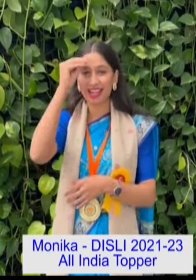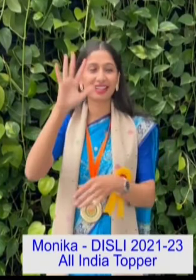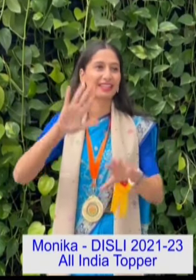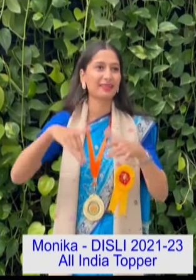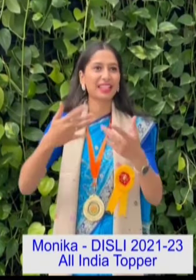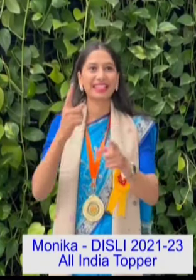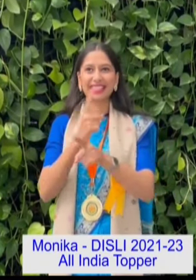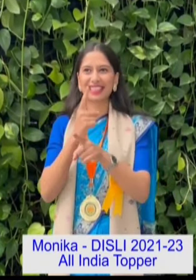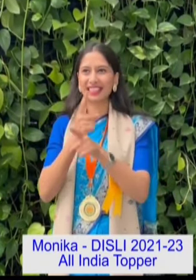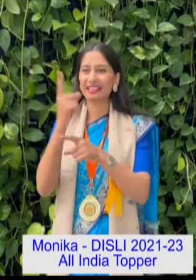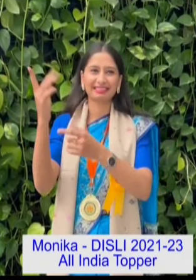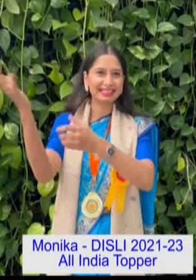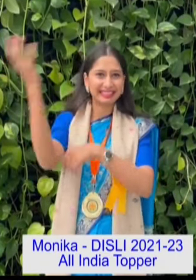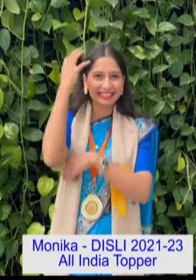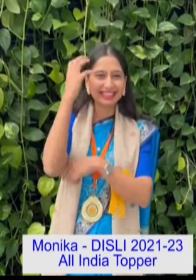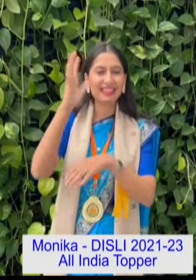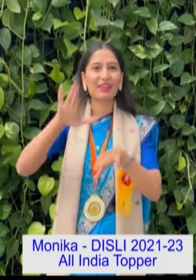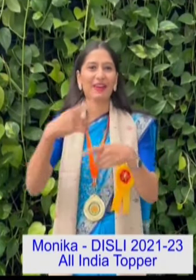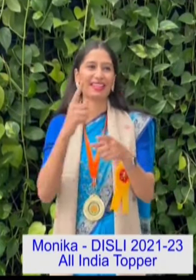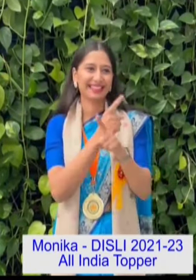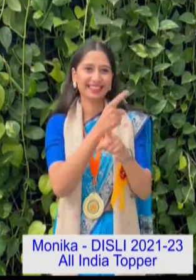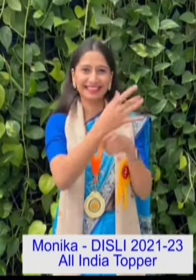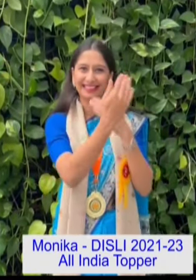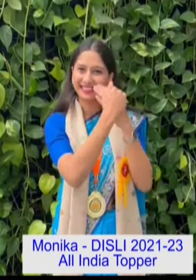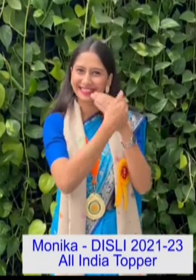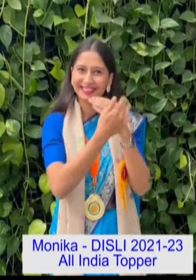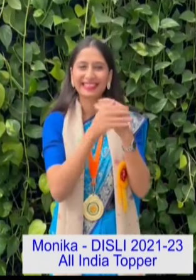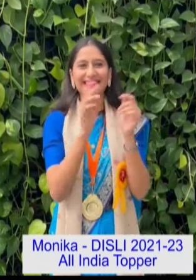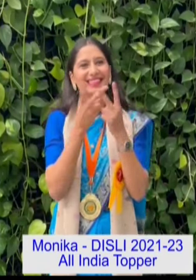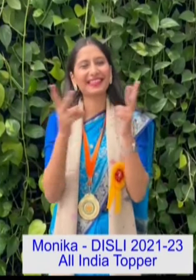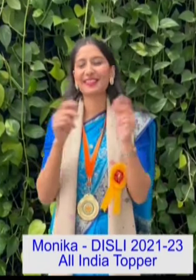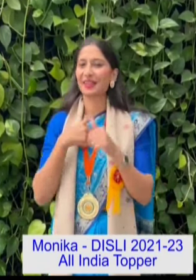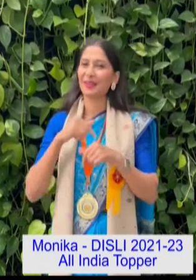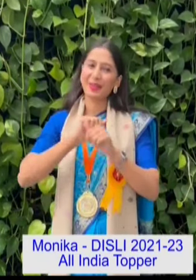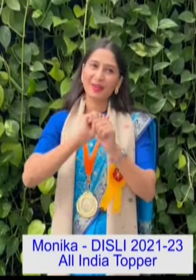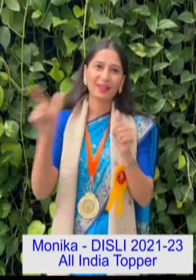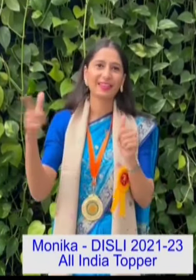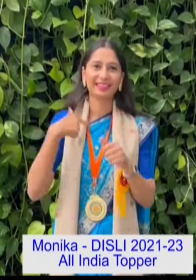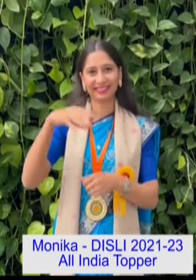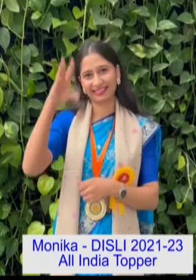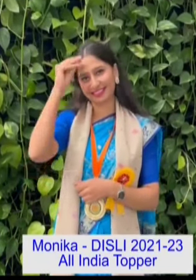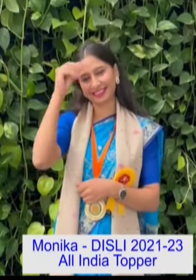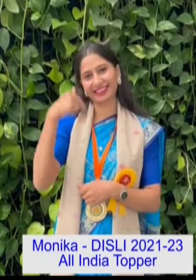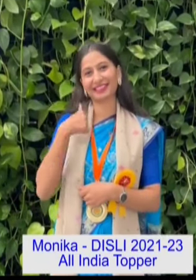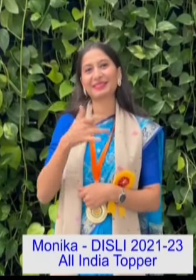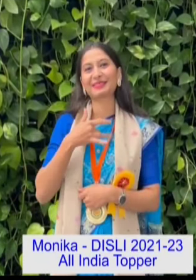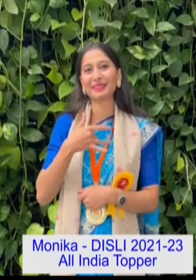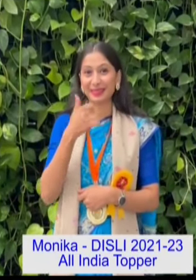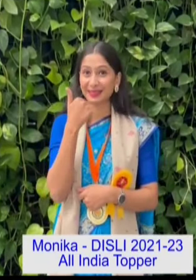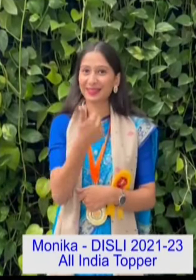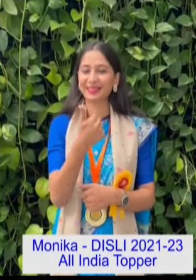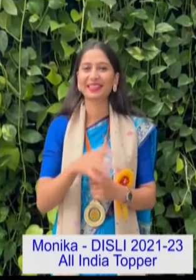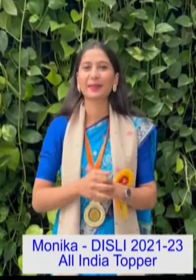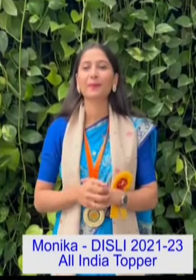क्योंकि मुझे काफी अनुभव करने को मिला नई-नई जगहों पर जाकर सीखने का मिला टीचर की दाट और स्नेह दोनों मिला मुझे व